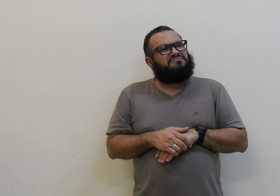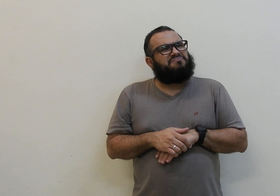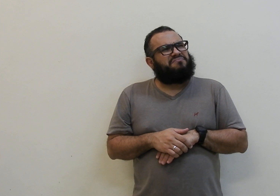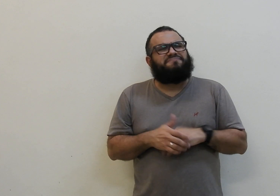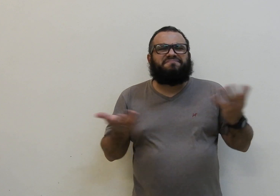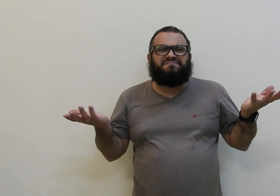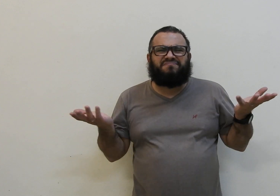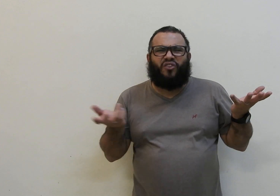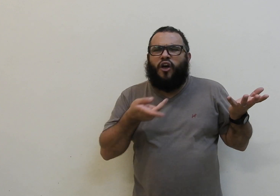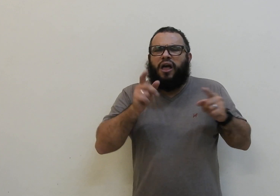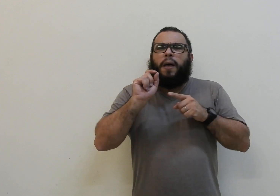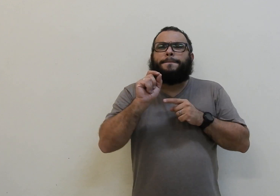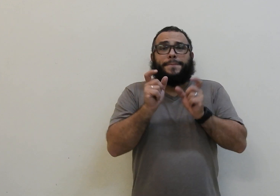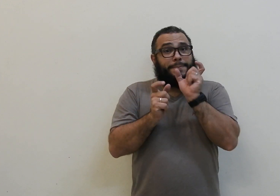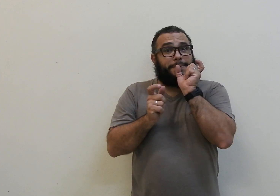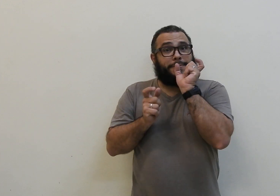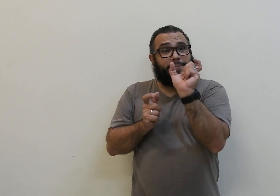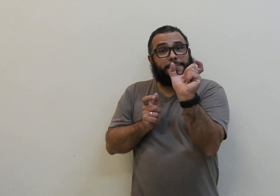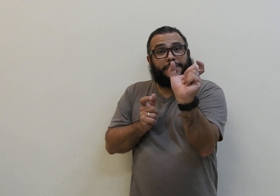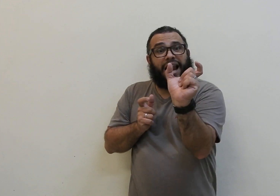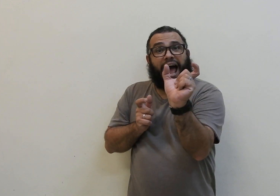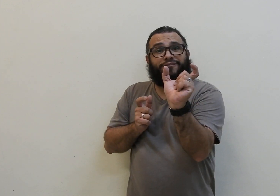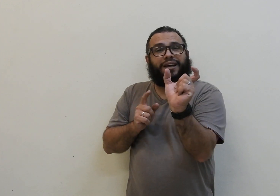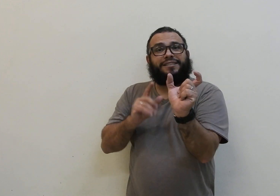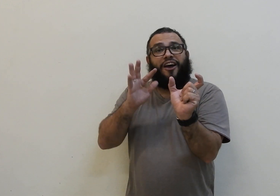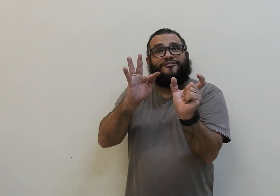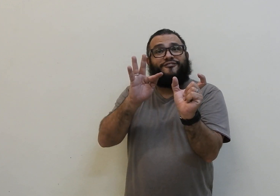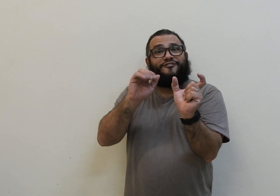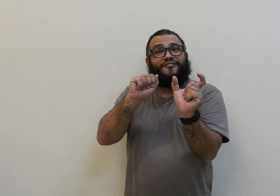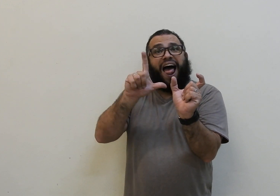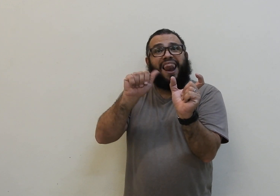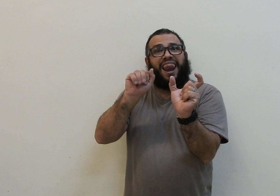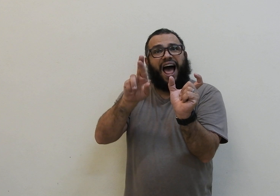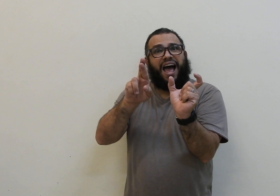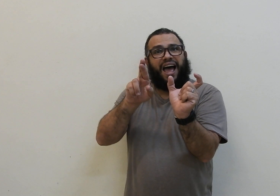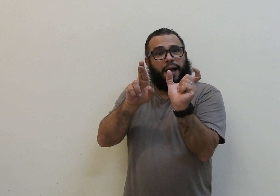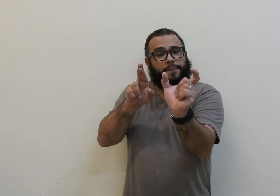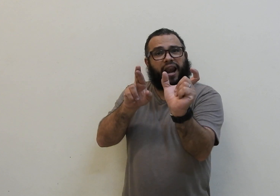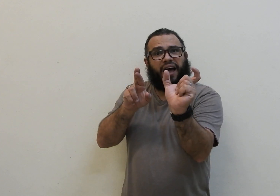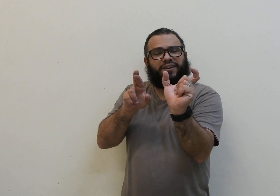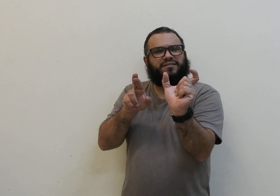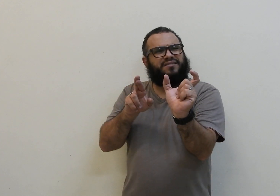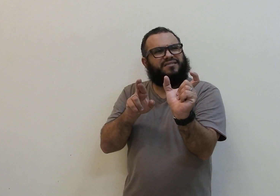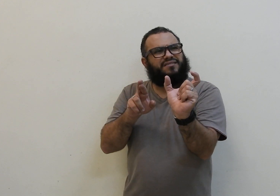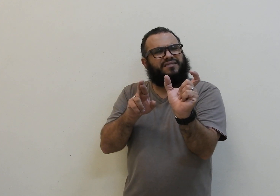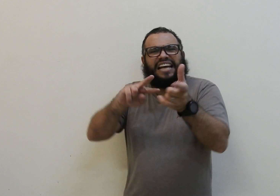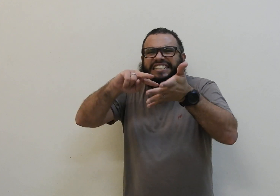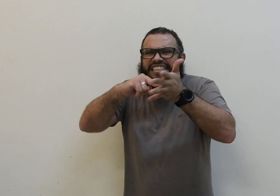ainda vejo, menos, mas vejo, né? Então, a palavra